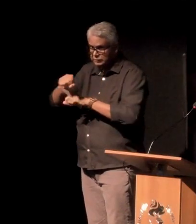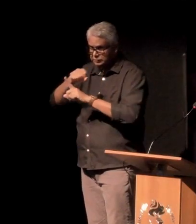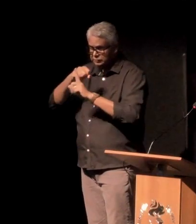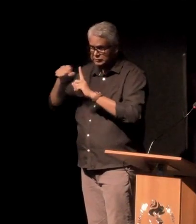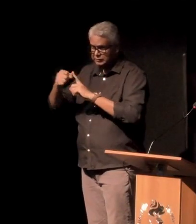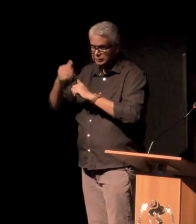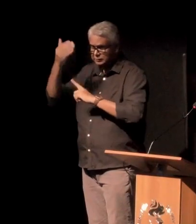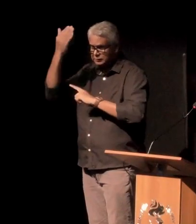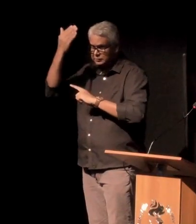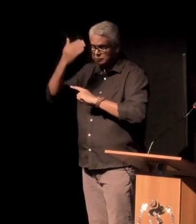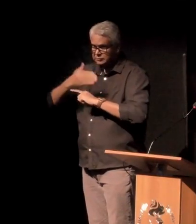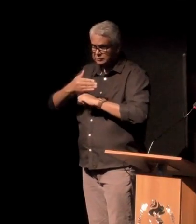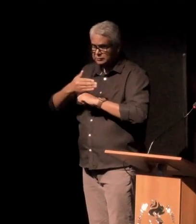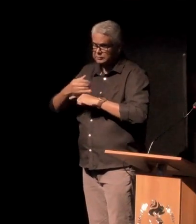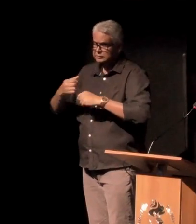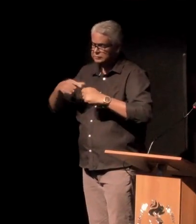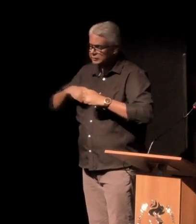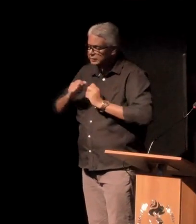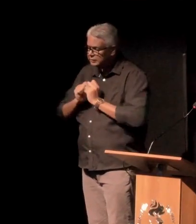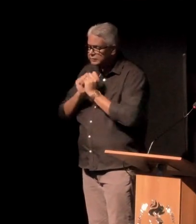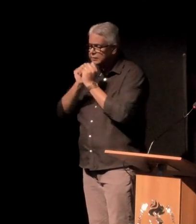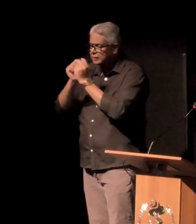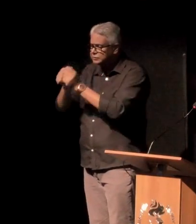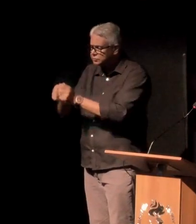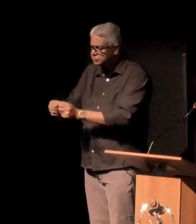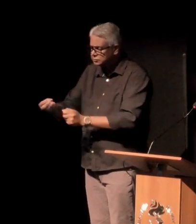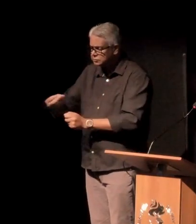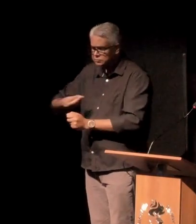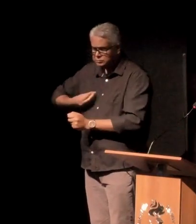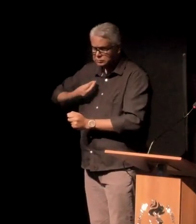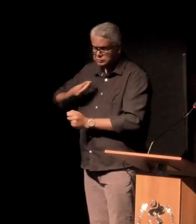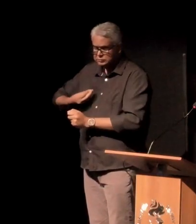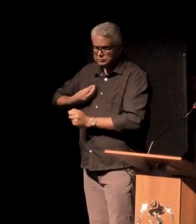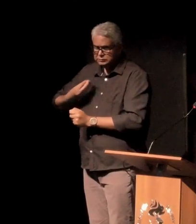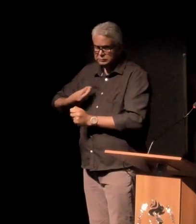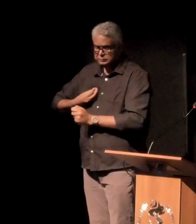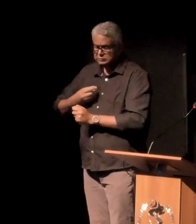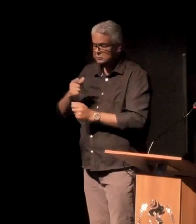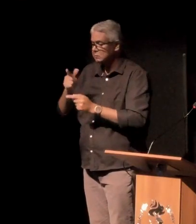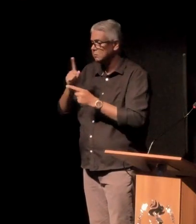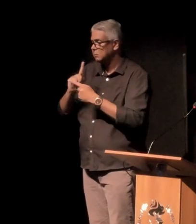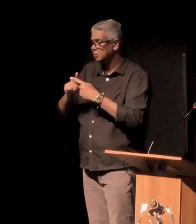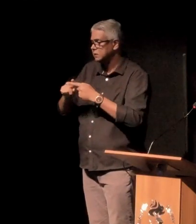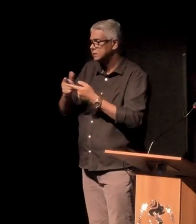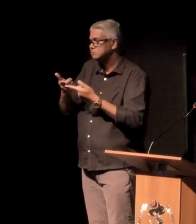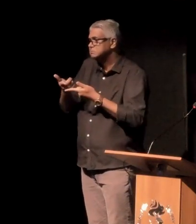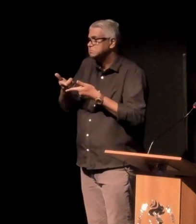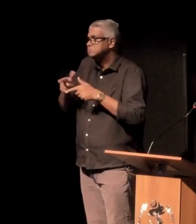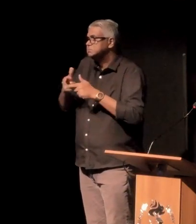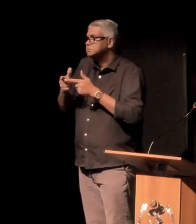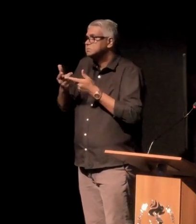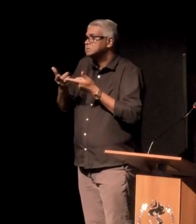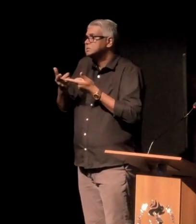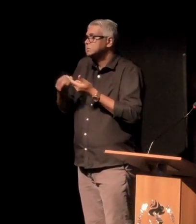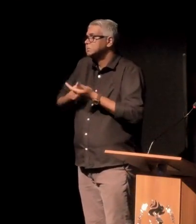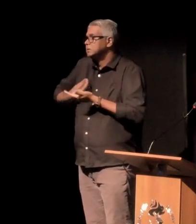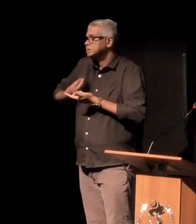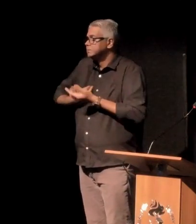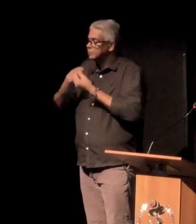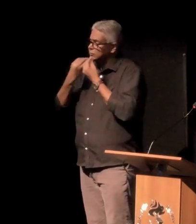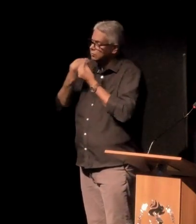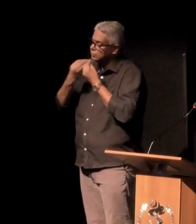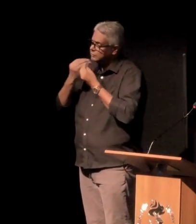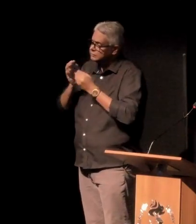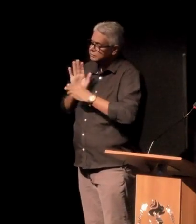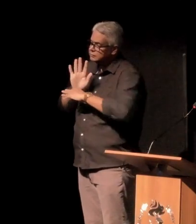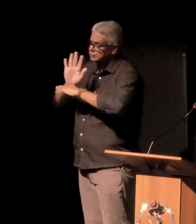faz presente e tem que estar participativo porque se a gente não participar como é que a gente vai vai contribuir